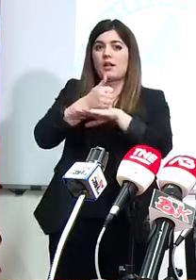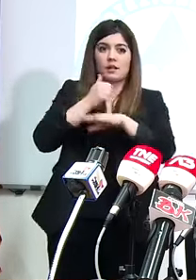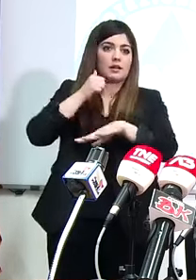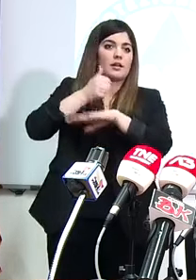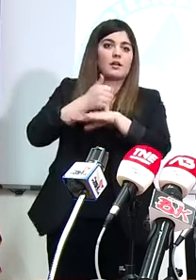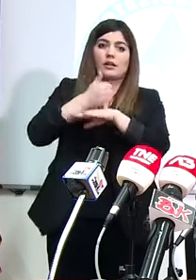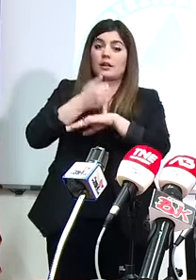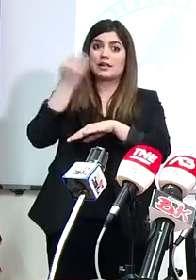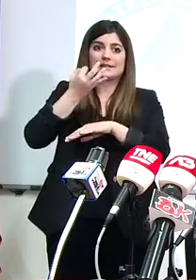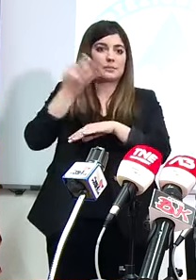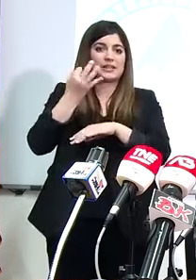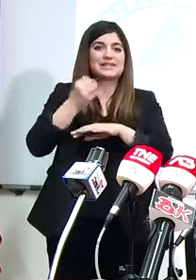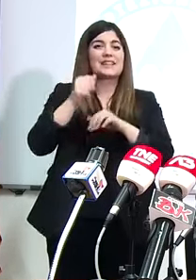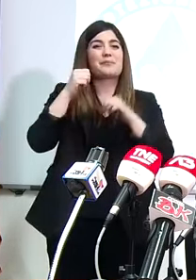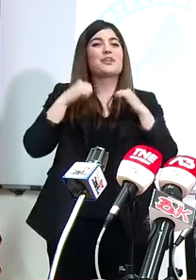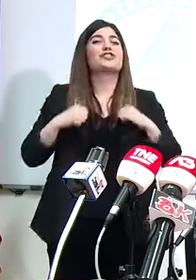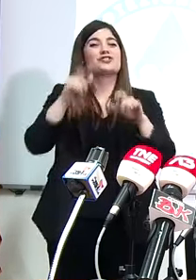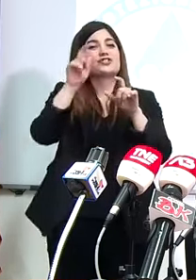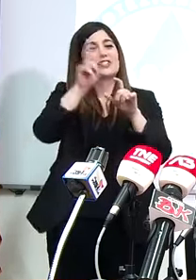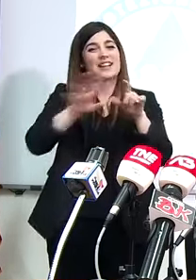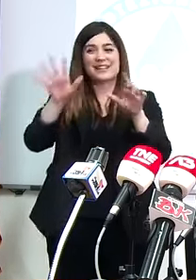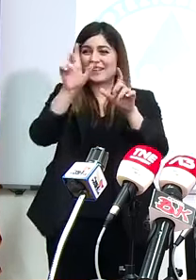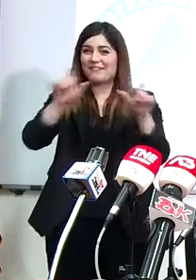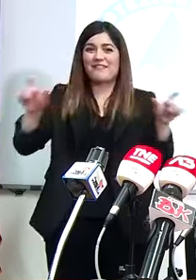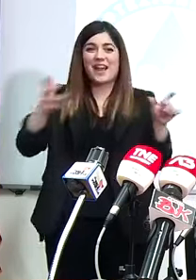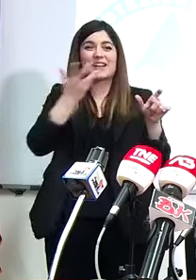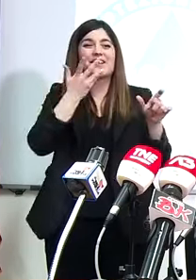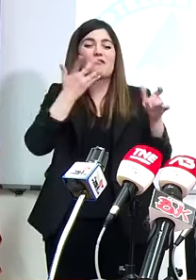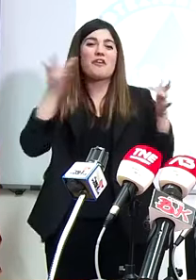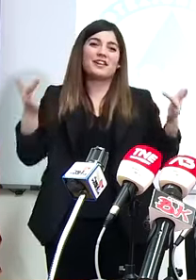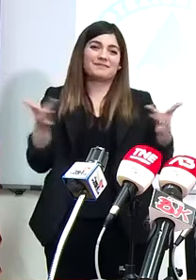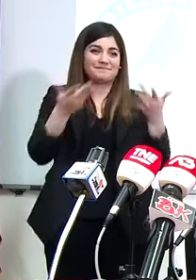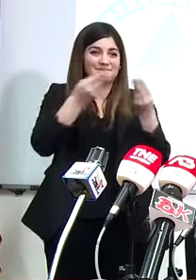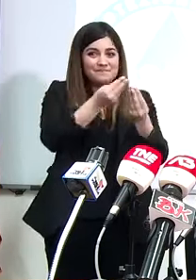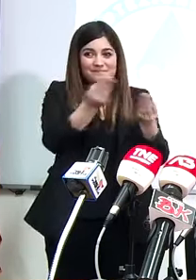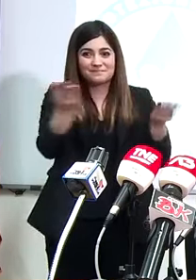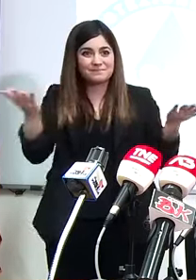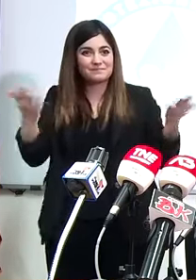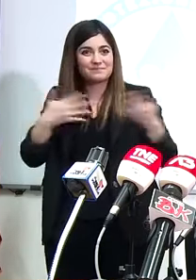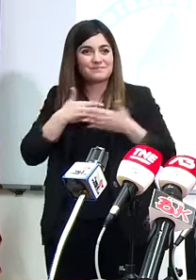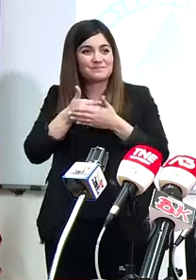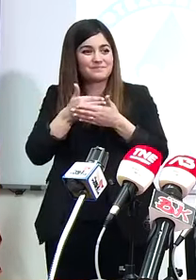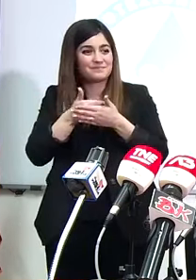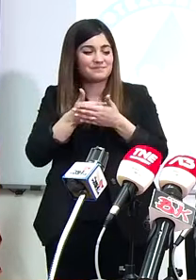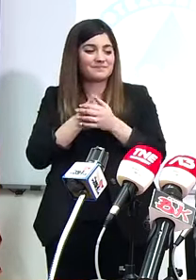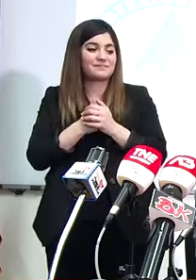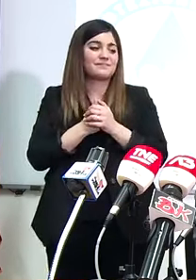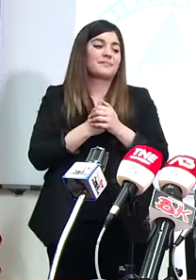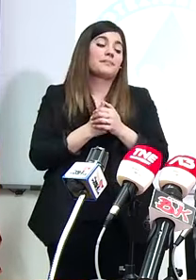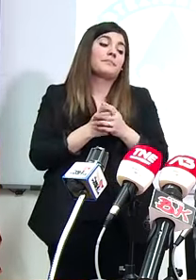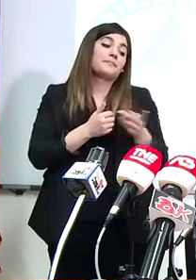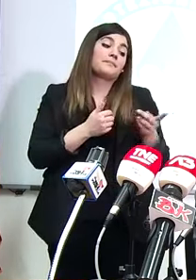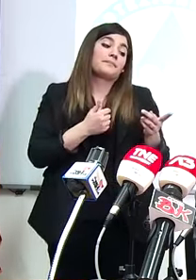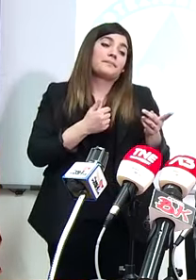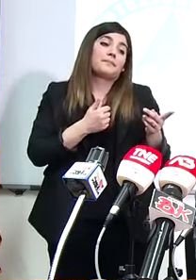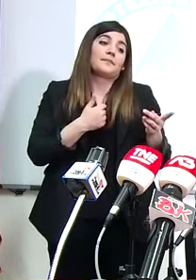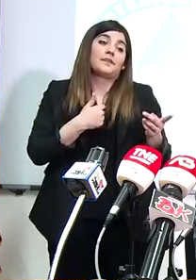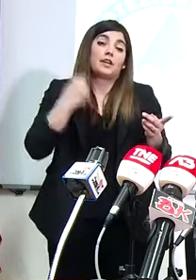sollievo ai veneti ma oramai sembra intanto l'intraprendenza sia gradita dei veneti ma non non è i non veneti e